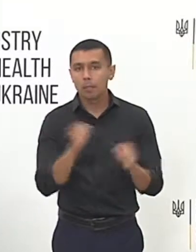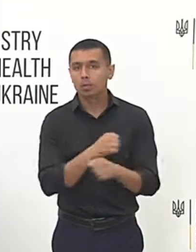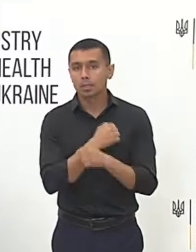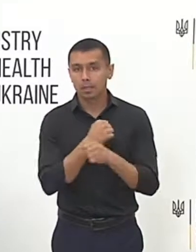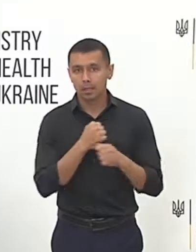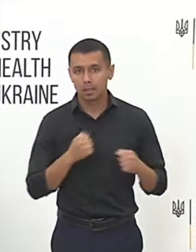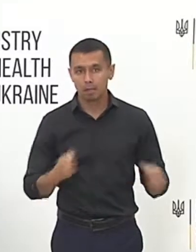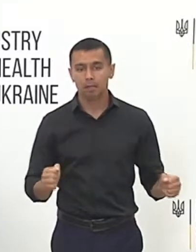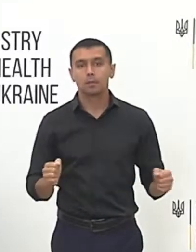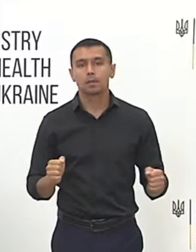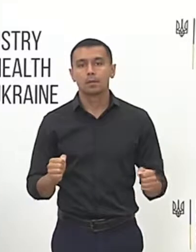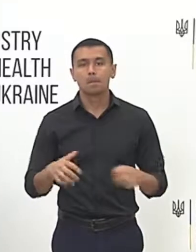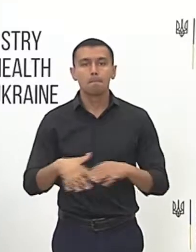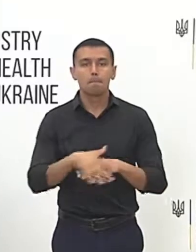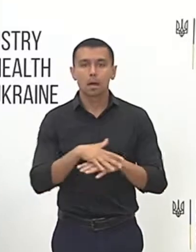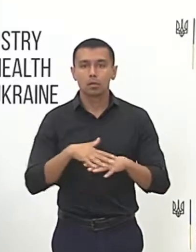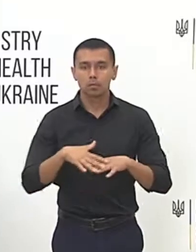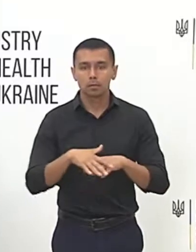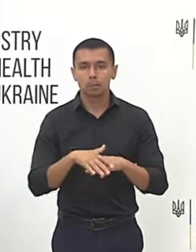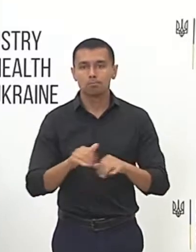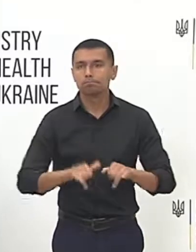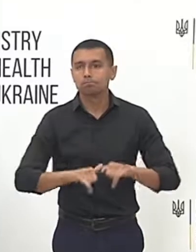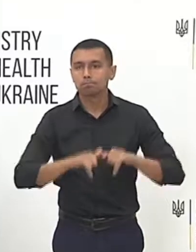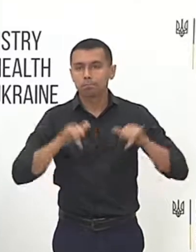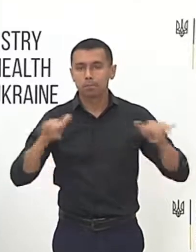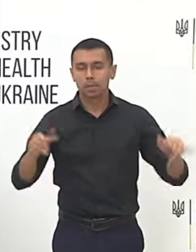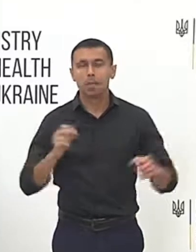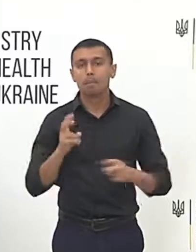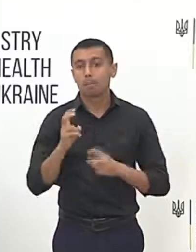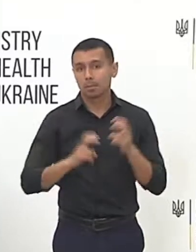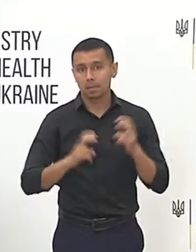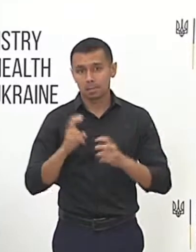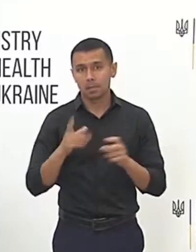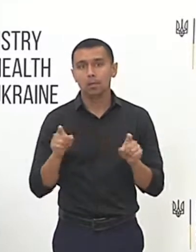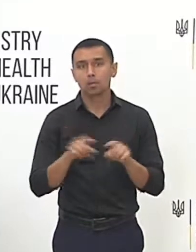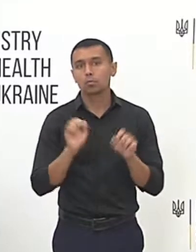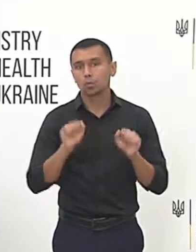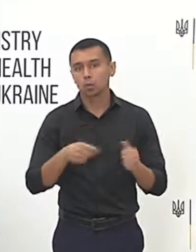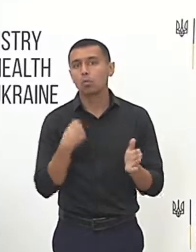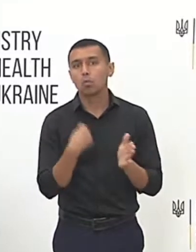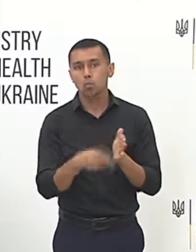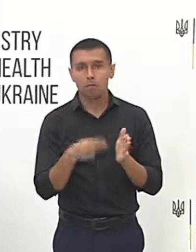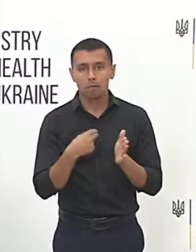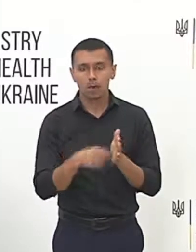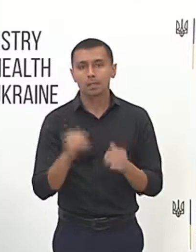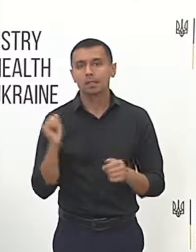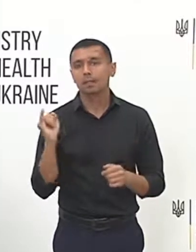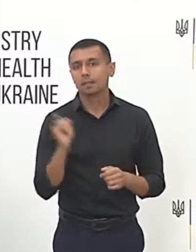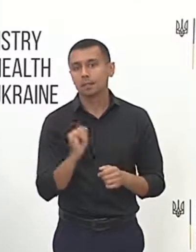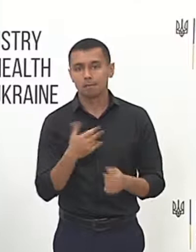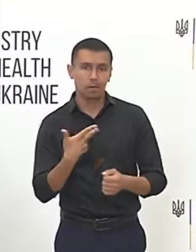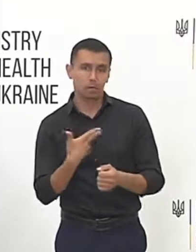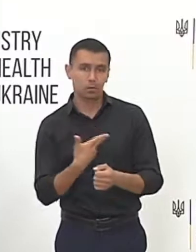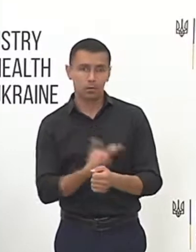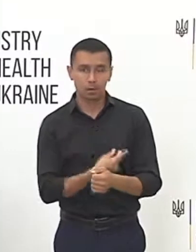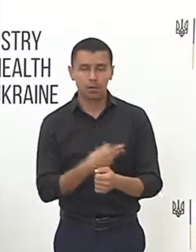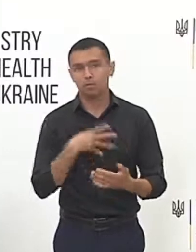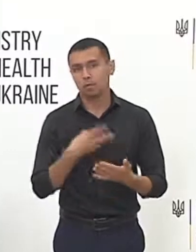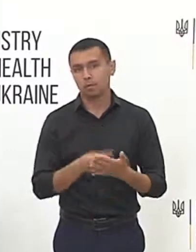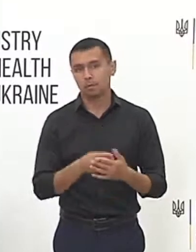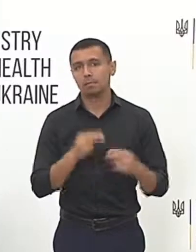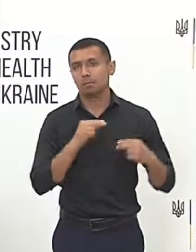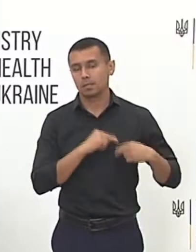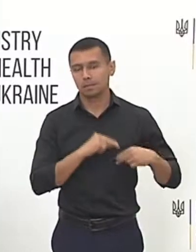унеможливити масові спалахи на підприємствах, також могли купувати і вакцинувати